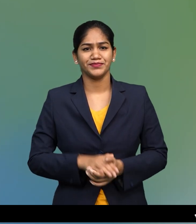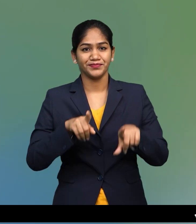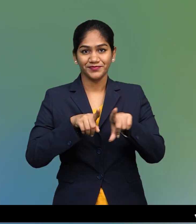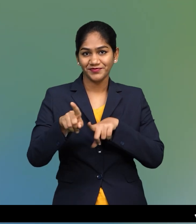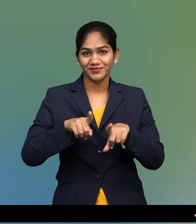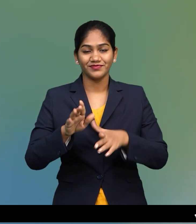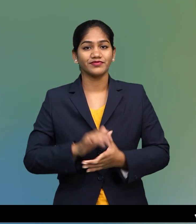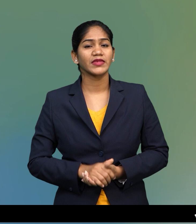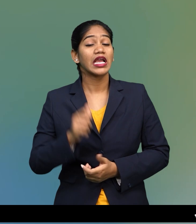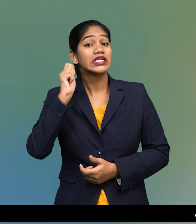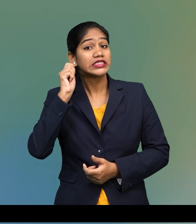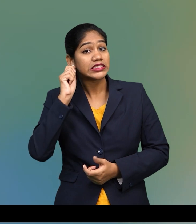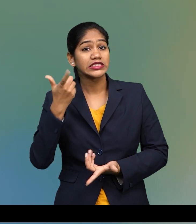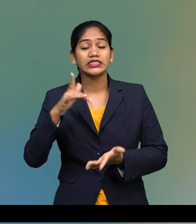ఉదాహరణ: చెన్నై, హైదరాబాద్.